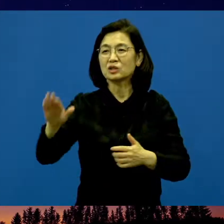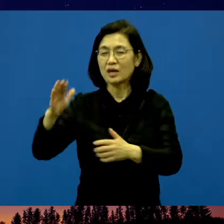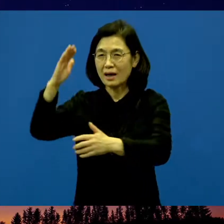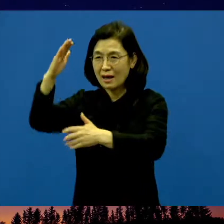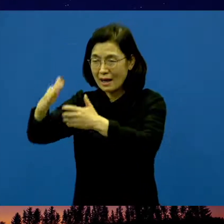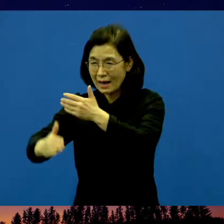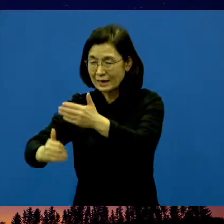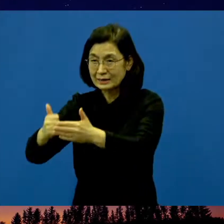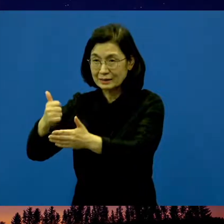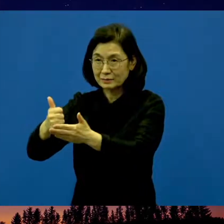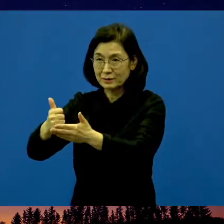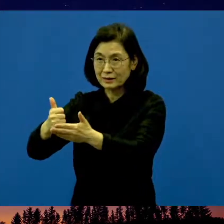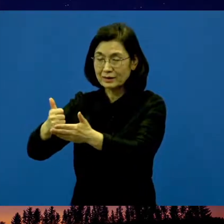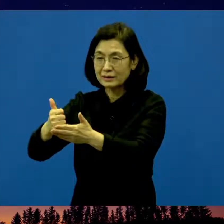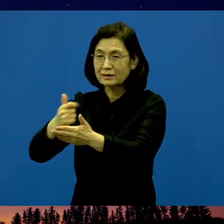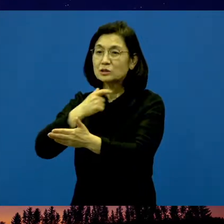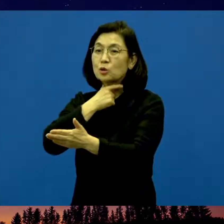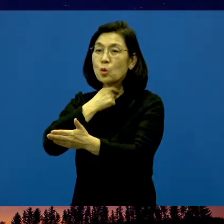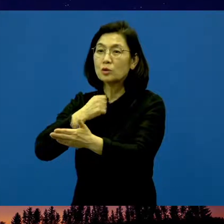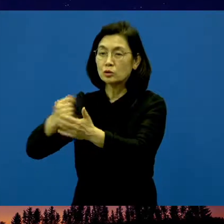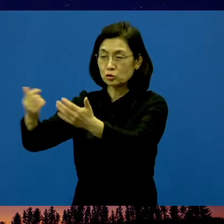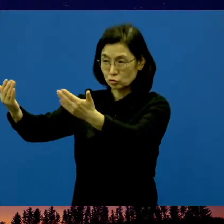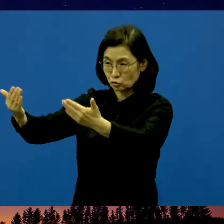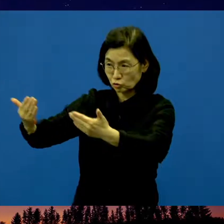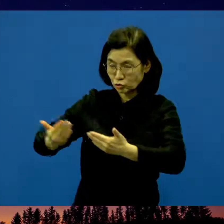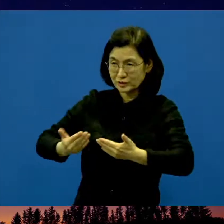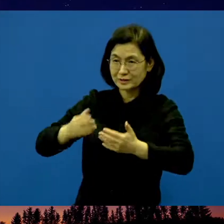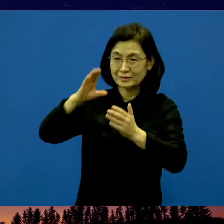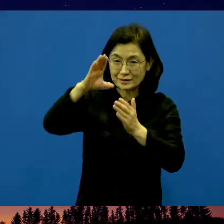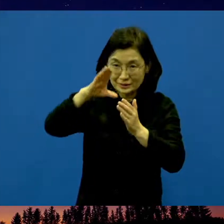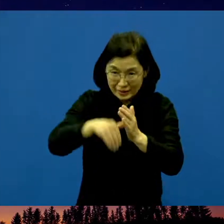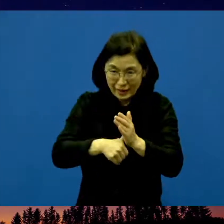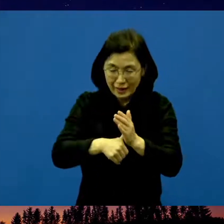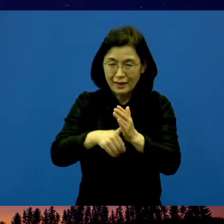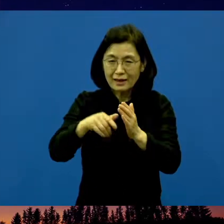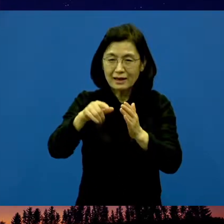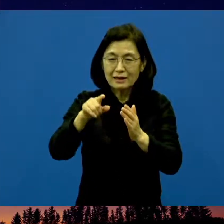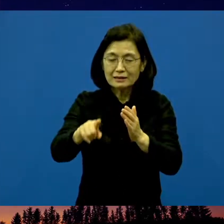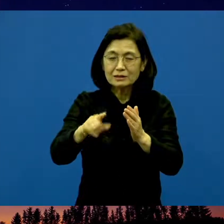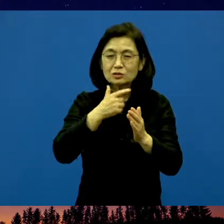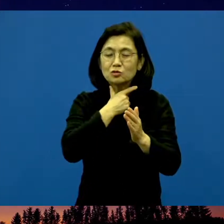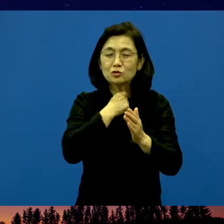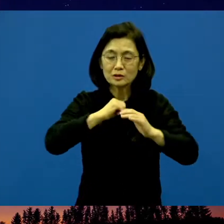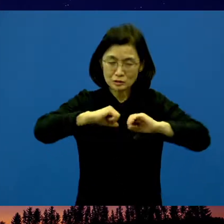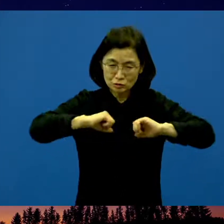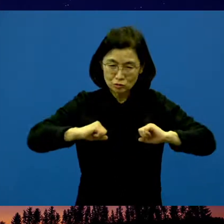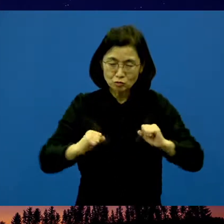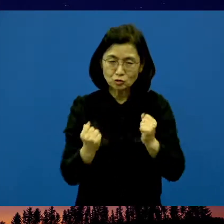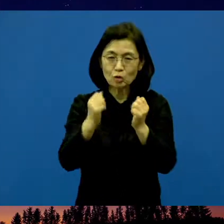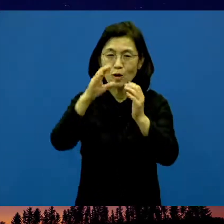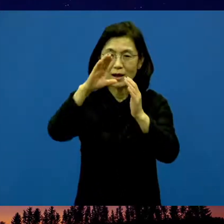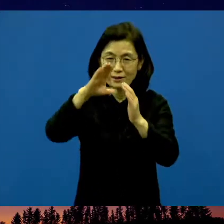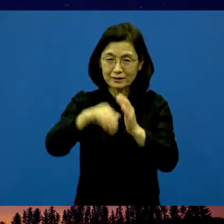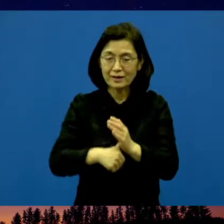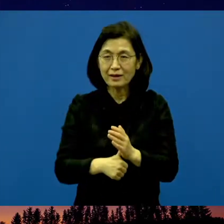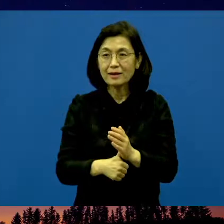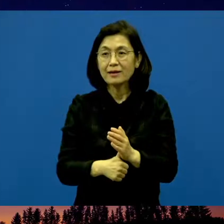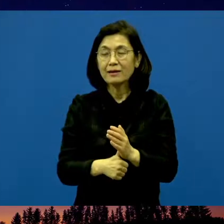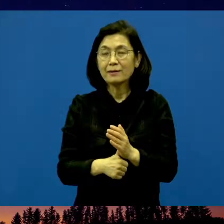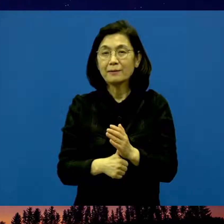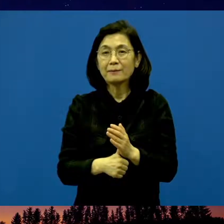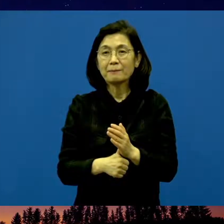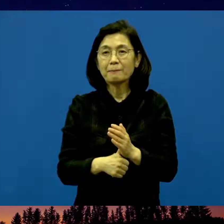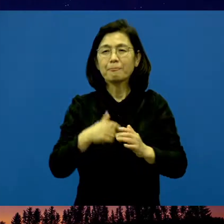뜻을 이루기 위하여 우리 안에 소원을 두고 행하게 하시는 그 하나님이 나에게 주신 소원은, 그 소원에